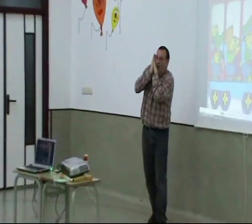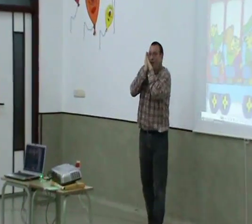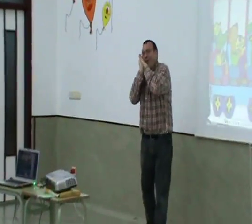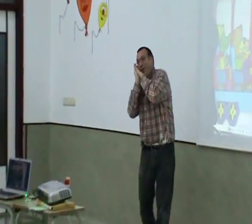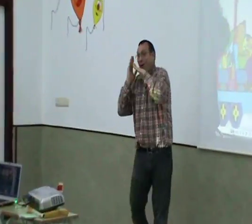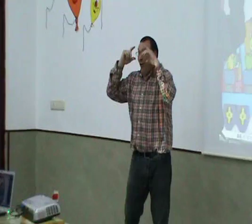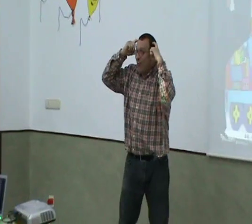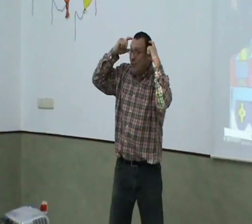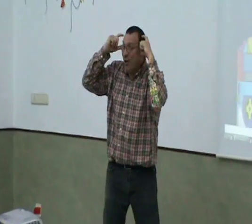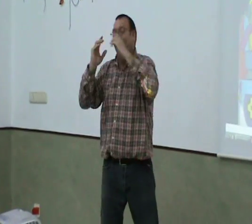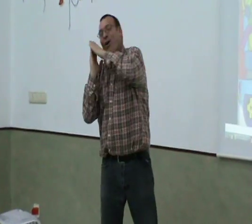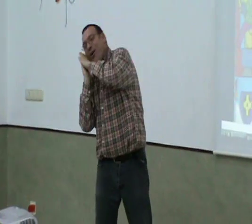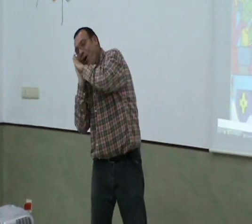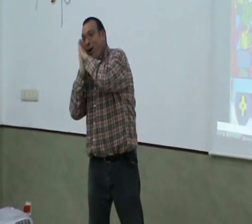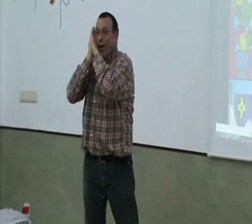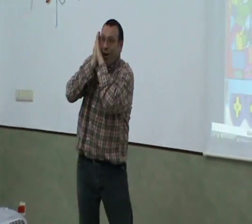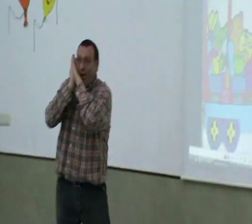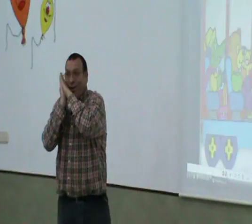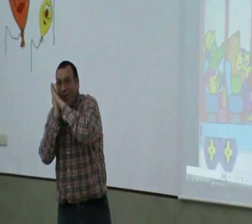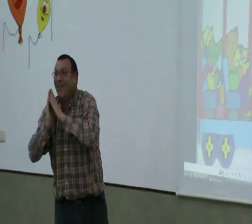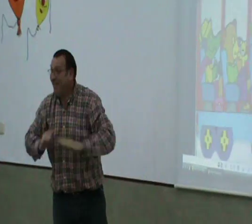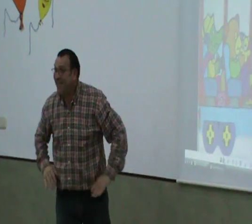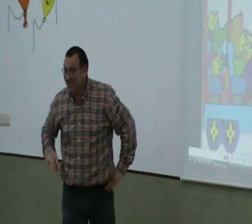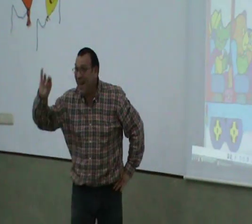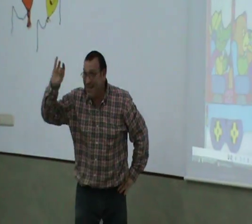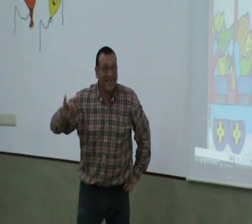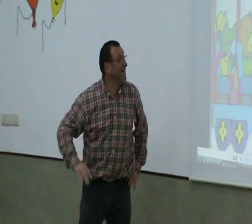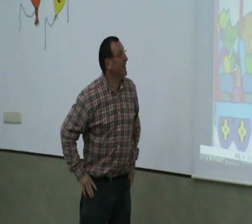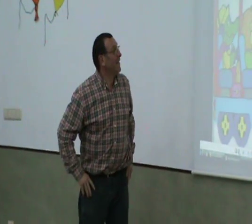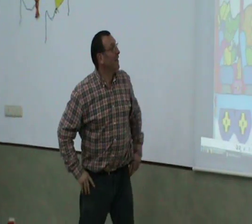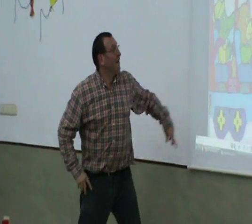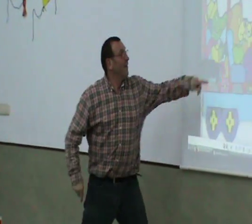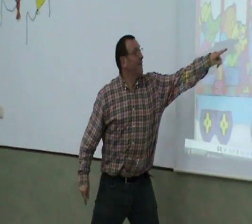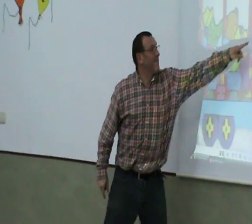Amarena, lagunak egin.